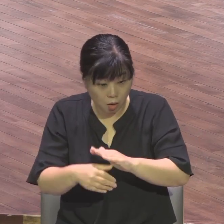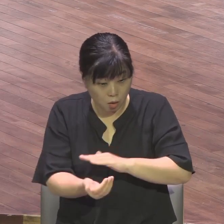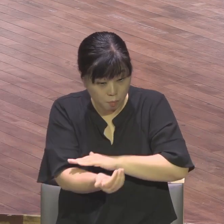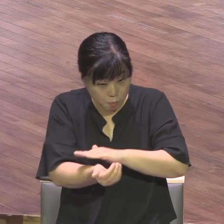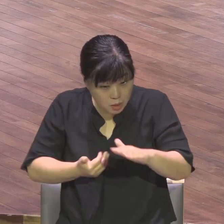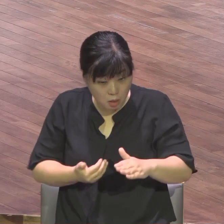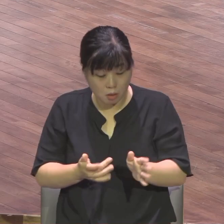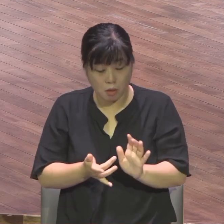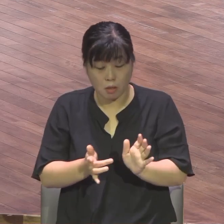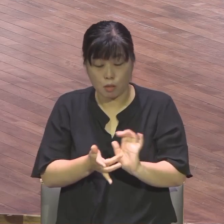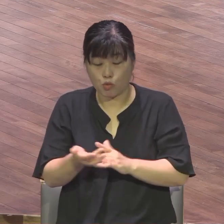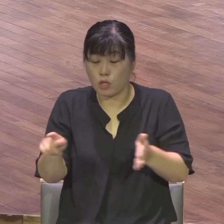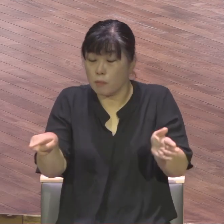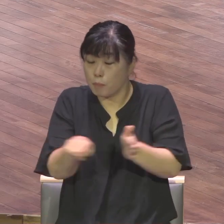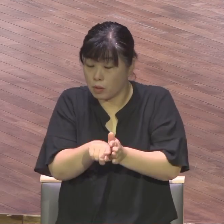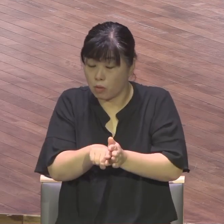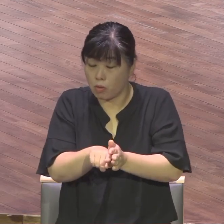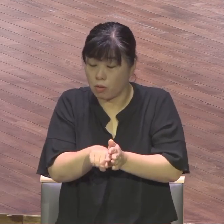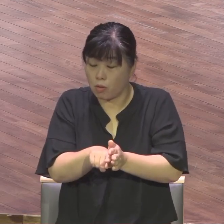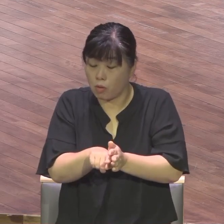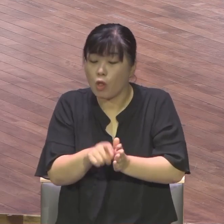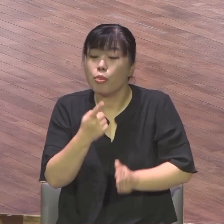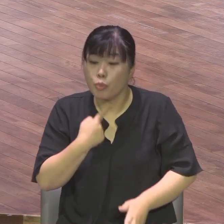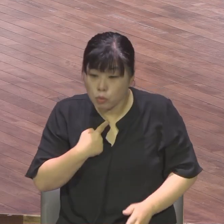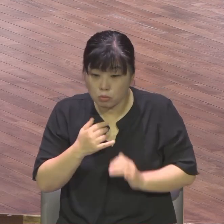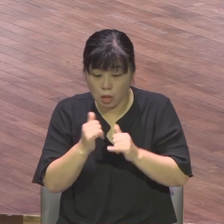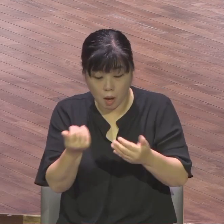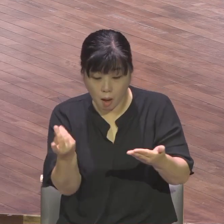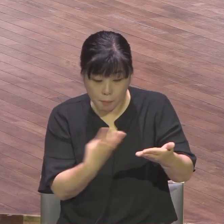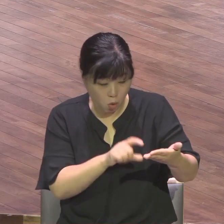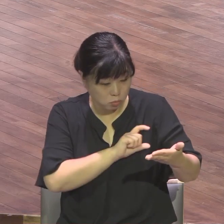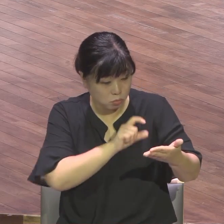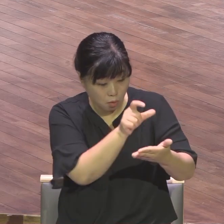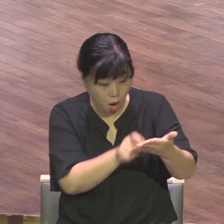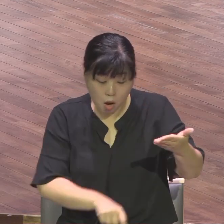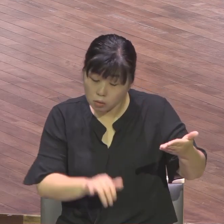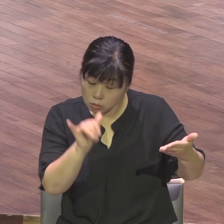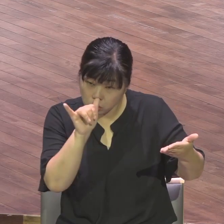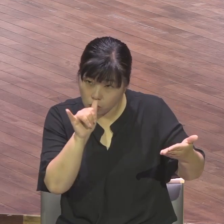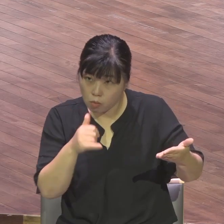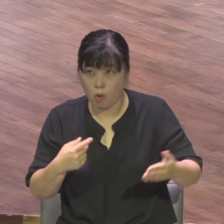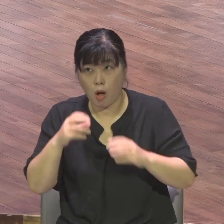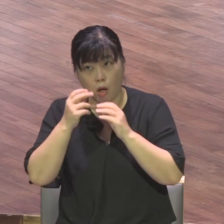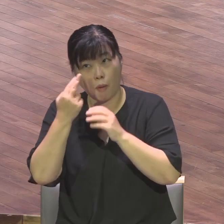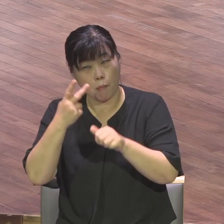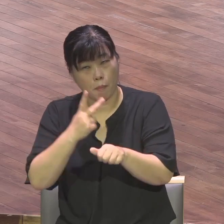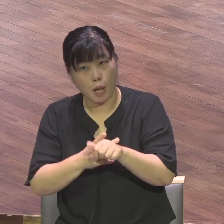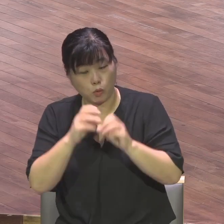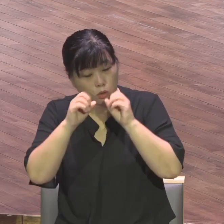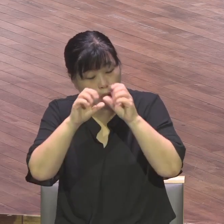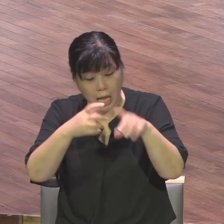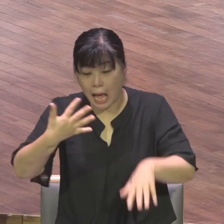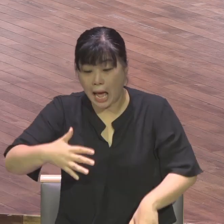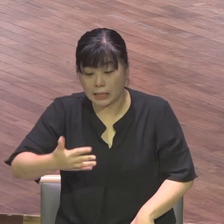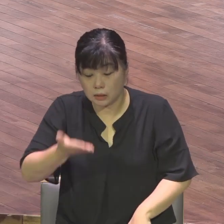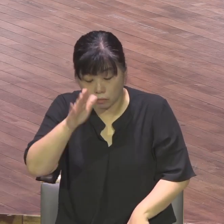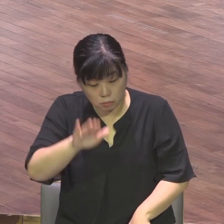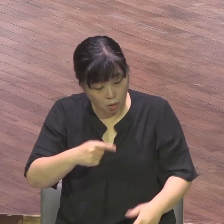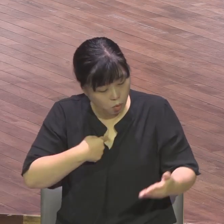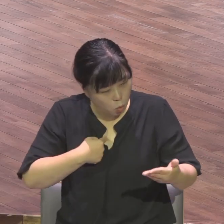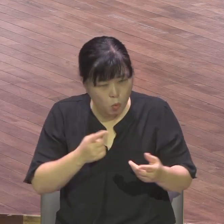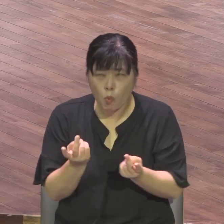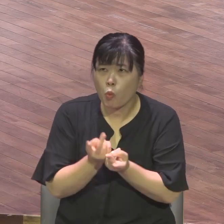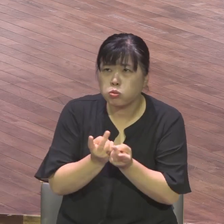있었다 그렇게 말합니다. 유대에서 군생활을 마치고 로마로 돌아온